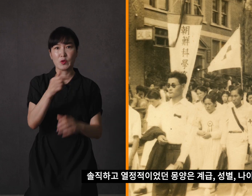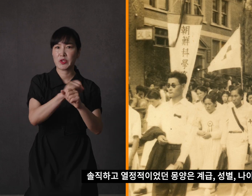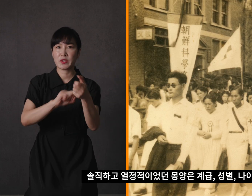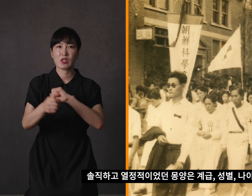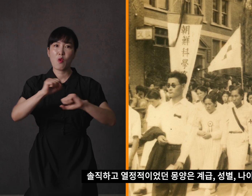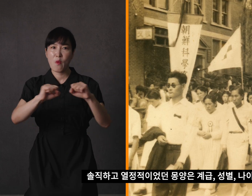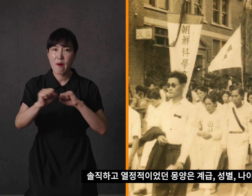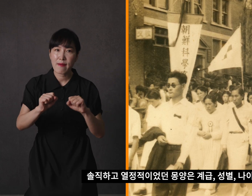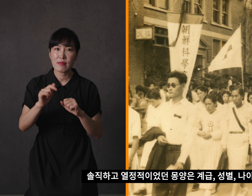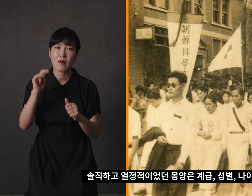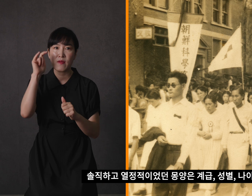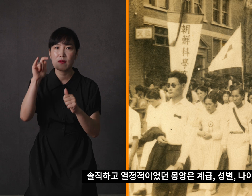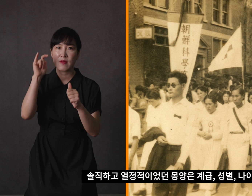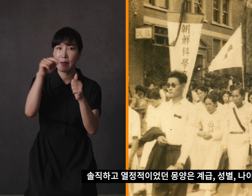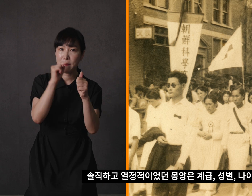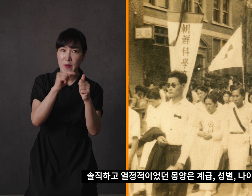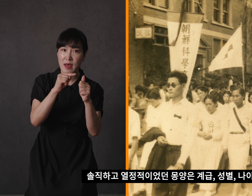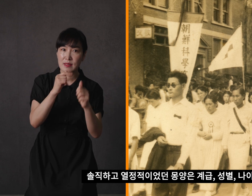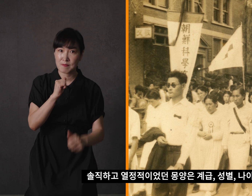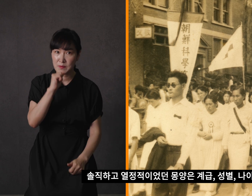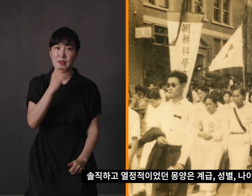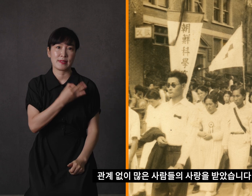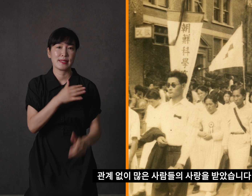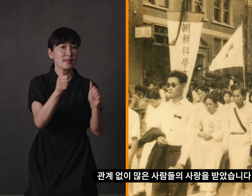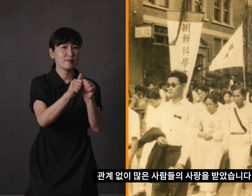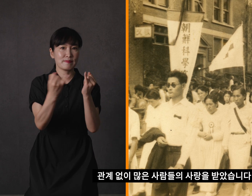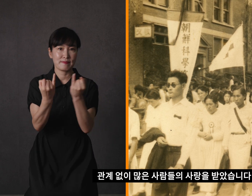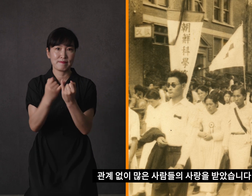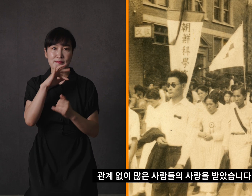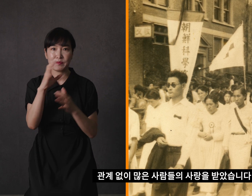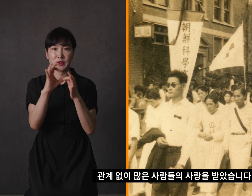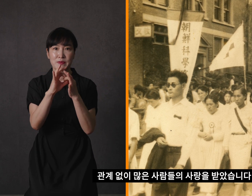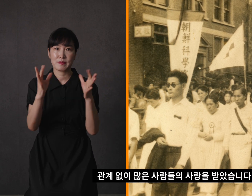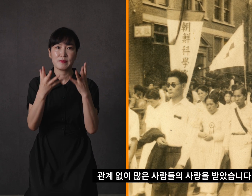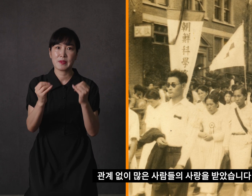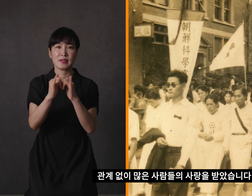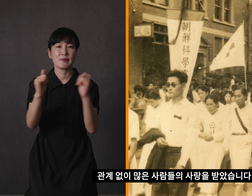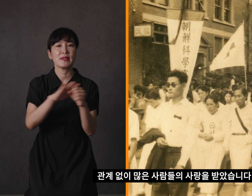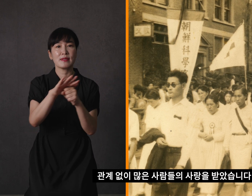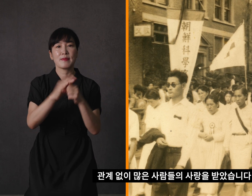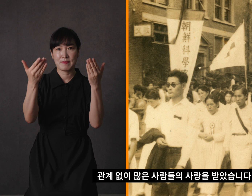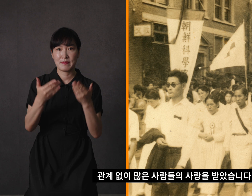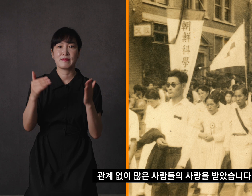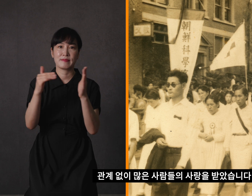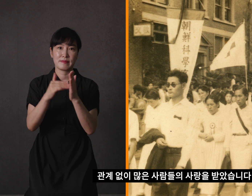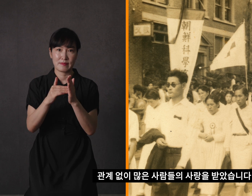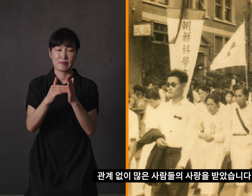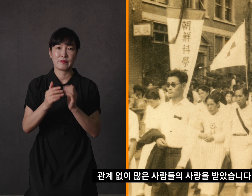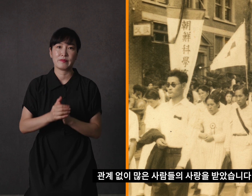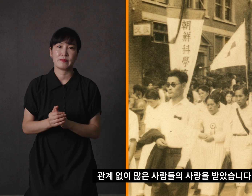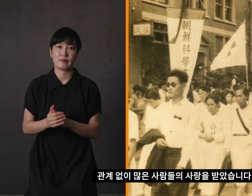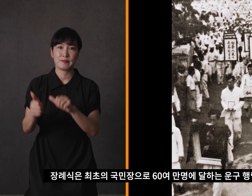솔직하고 열정적이었던 몽양은 계급, 성별, 나이에 관계없이 많은 사람들의 사랑을 받았습니다.